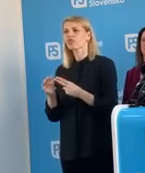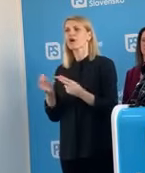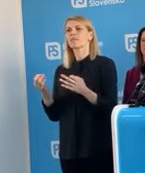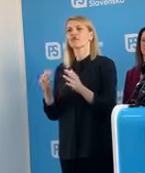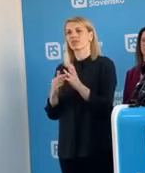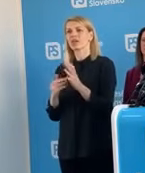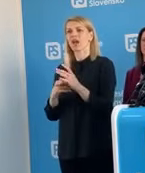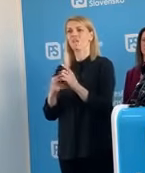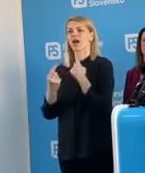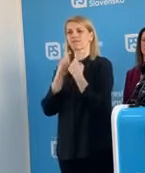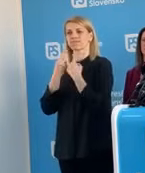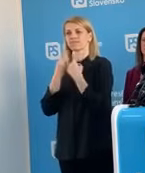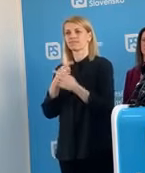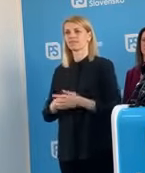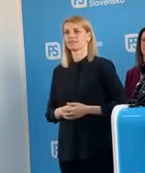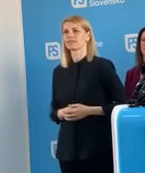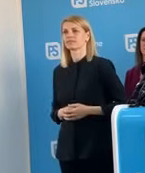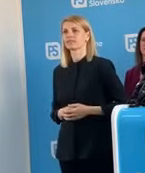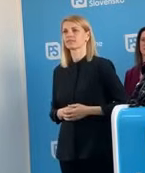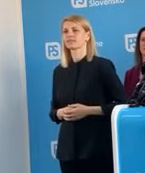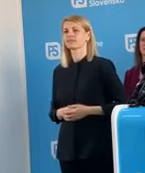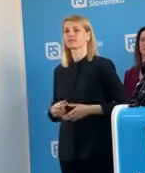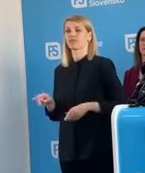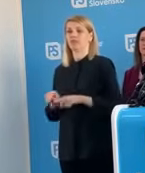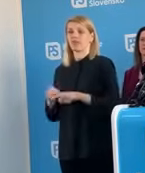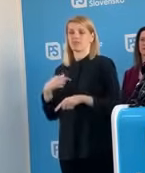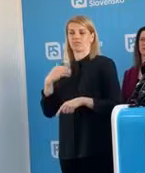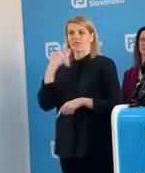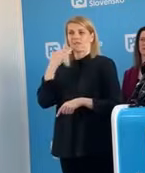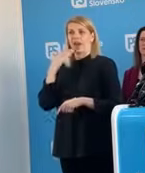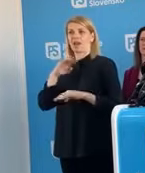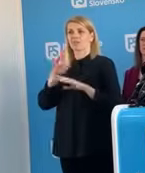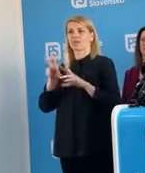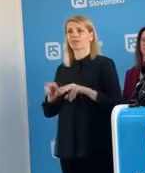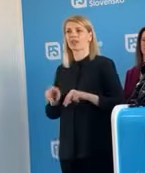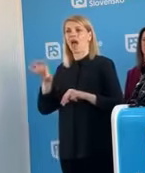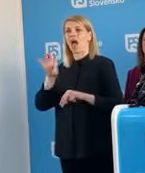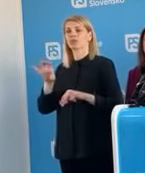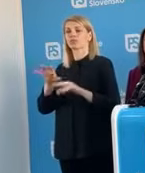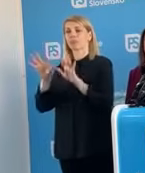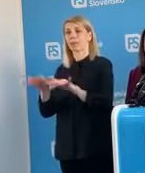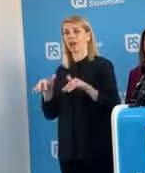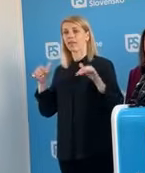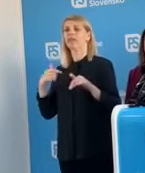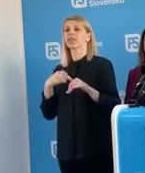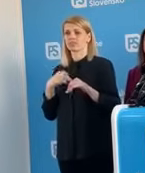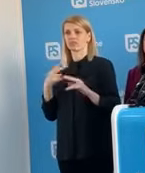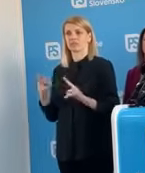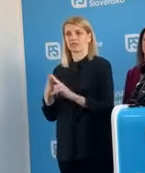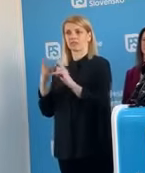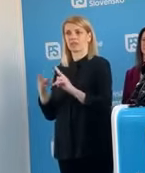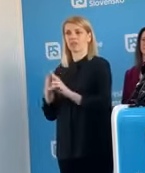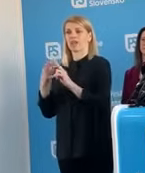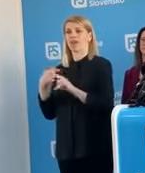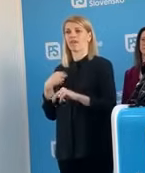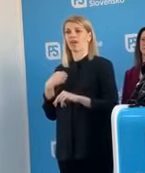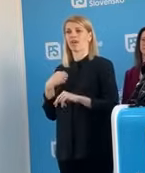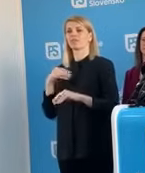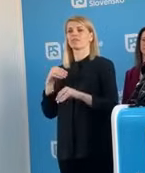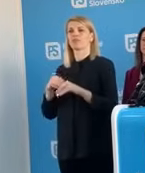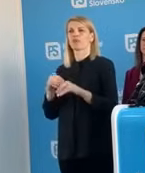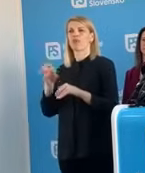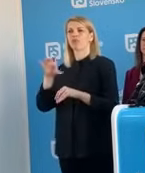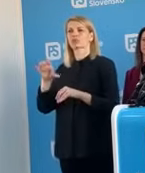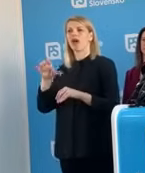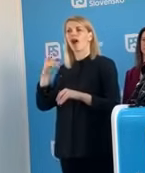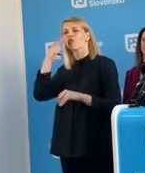je treba s ním jednať. Ja osobne, aj ako bývalý podpredseda Európskeho parlamentu, sa stretávam aj s predstaviteľmi